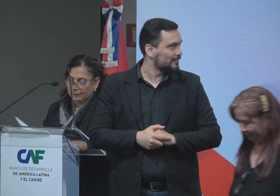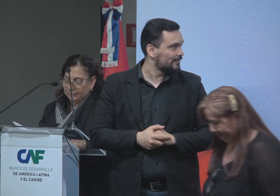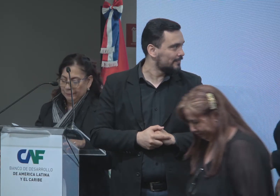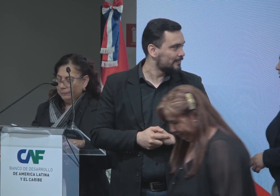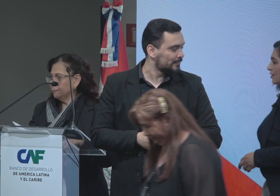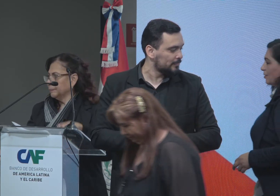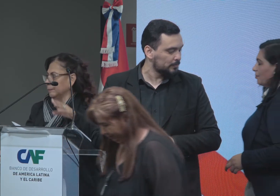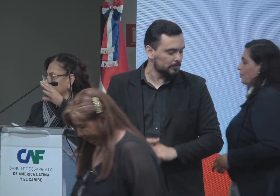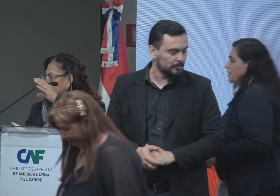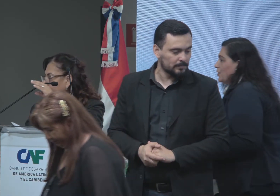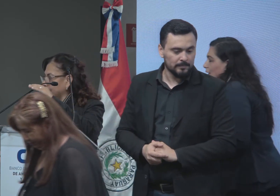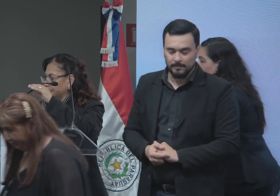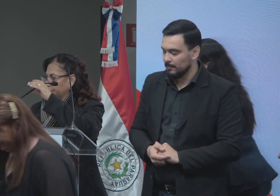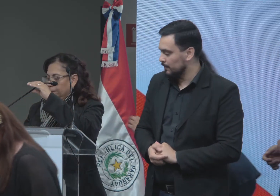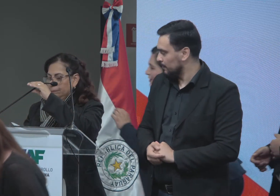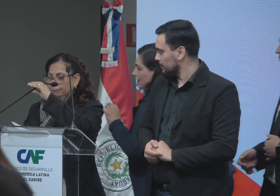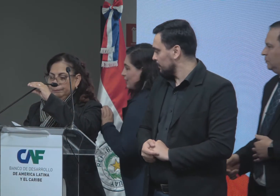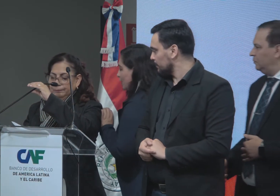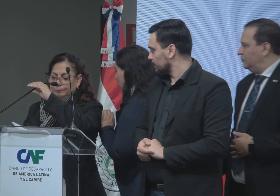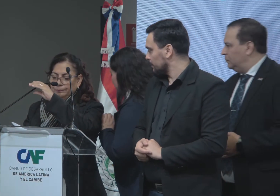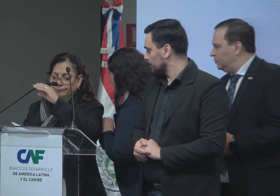gracias.